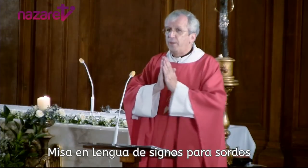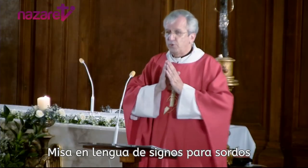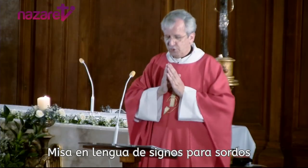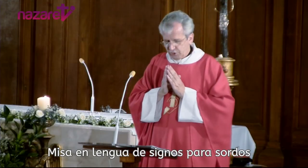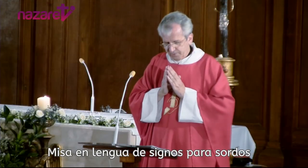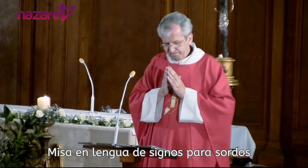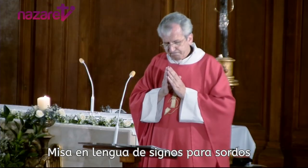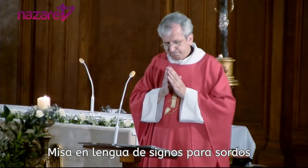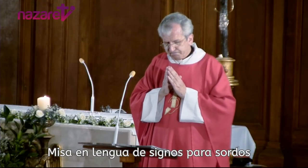Oremos.